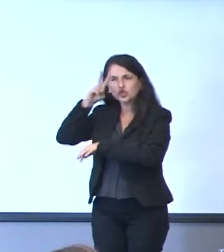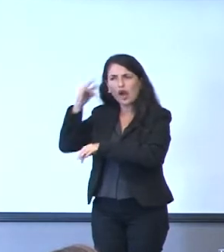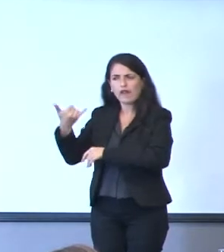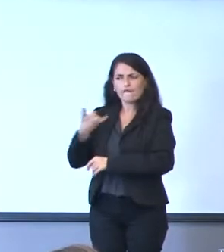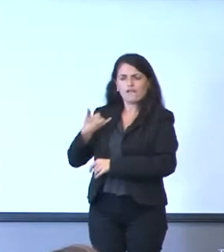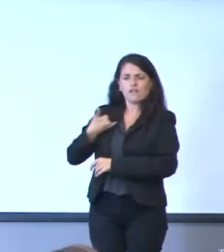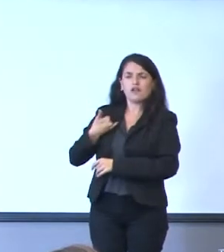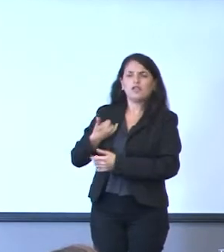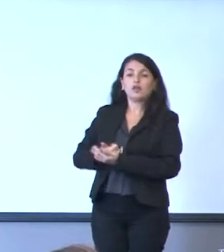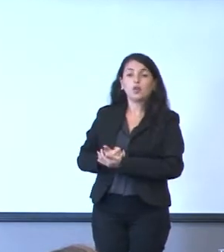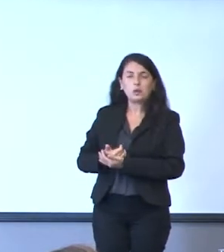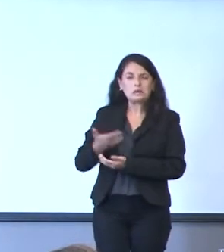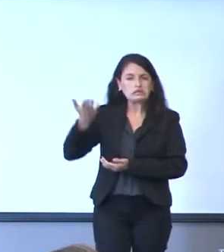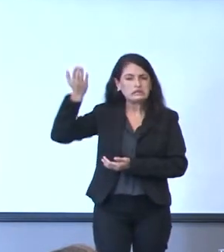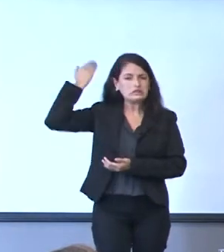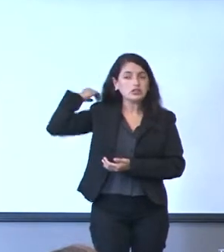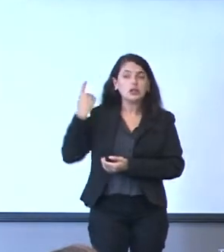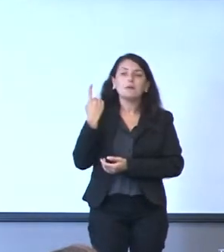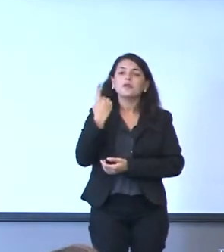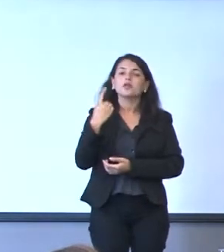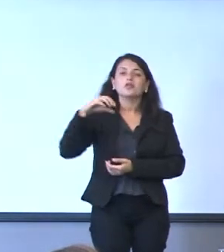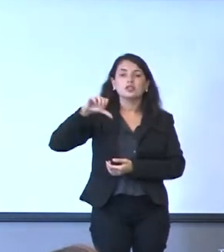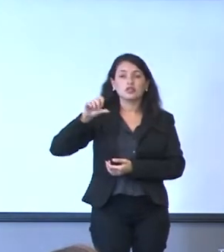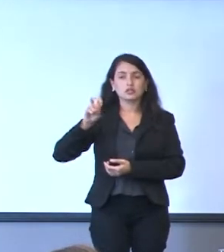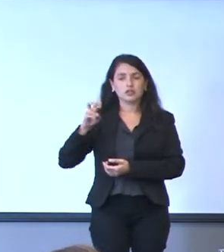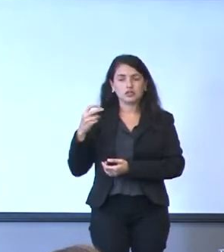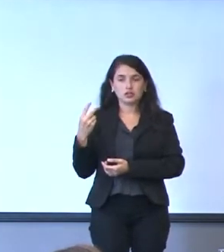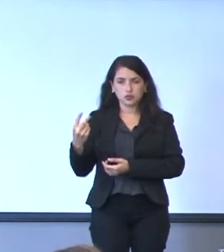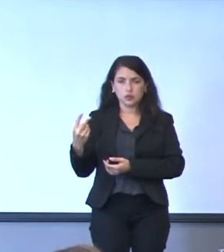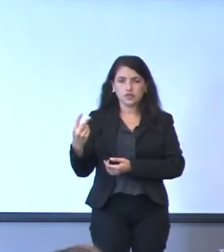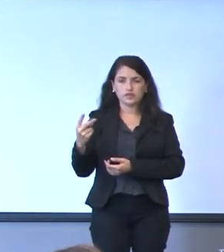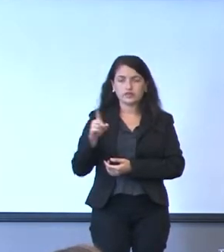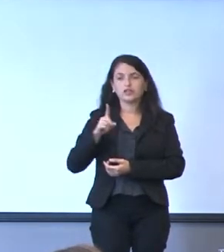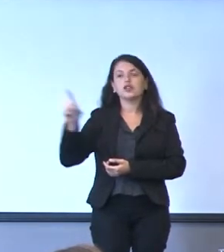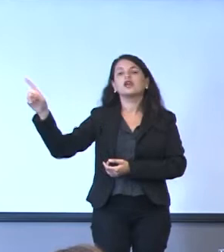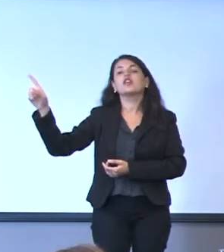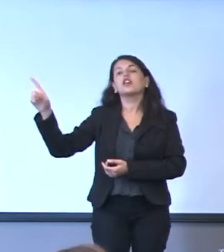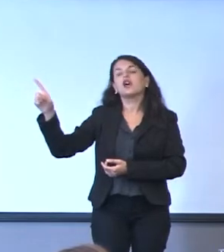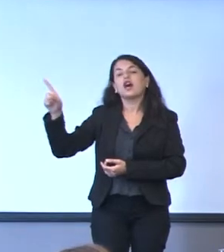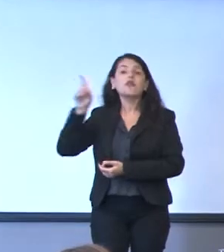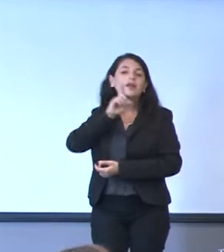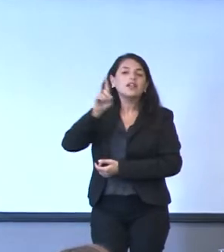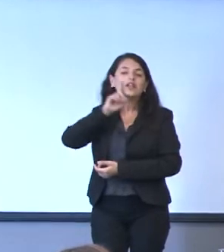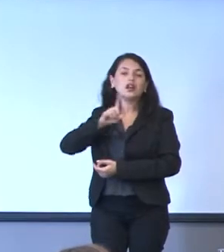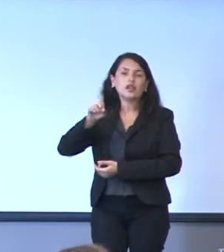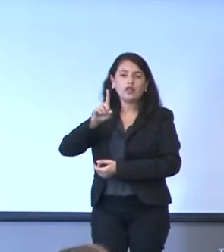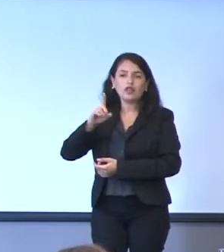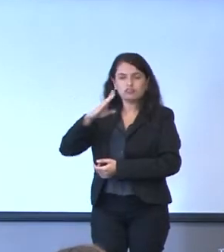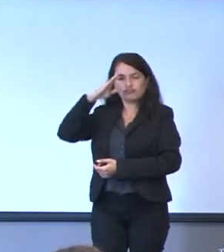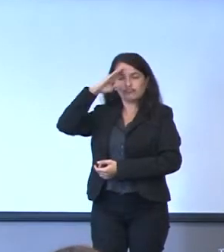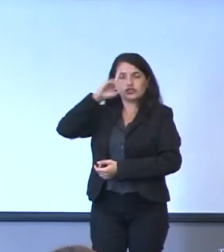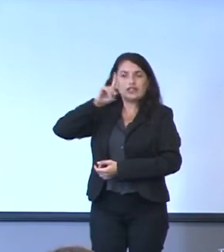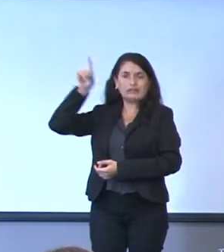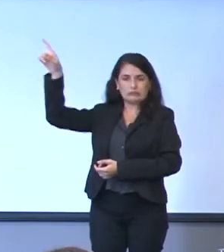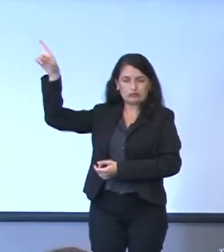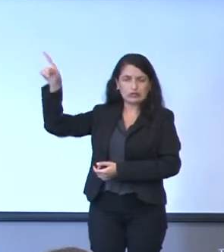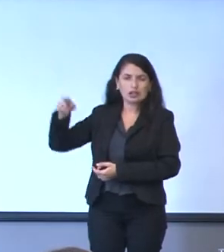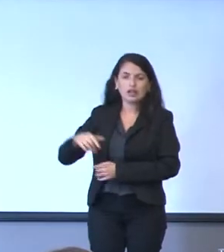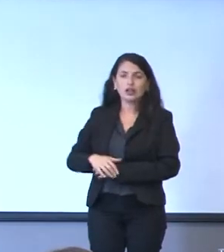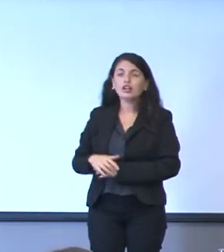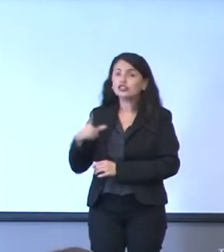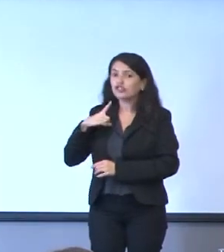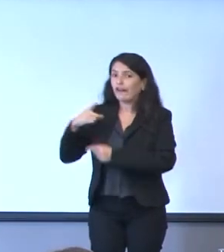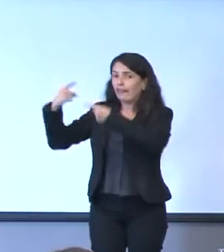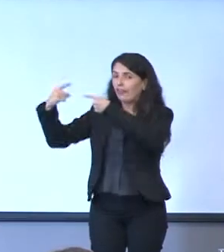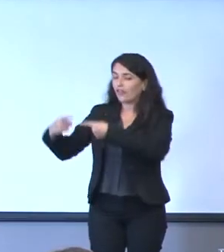Em 1952, a Força Aérea Americana estava enfrentando um super desafio. Eles tinham